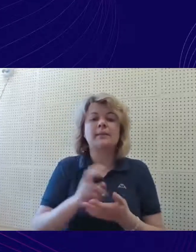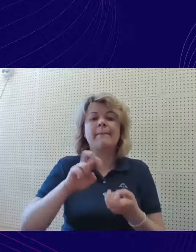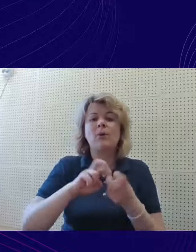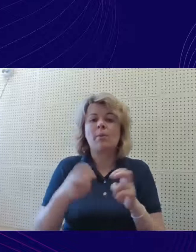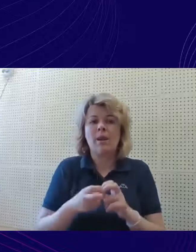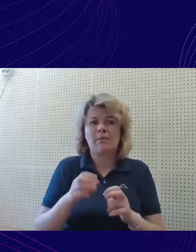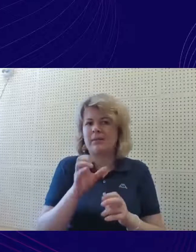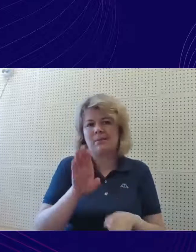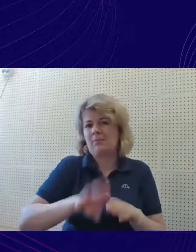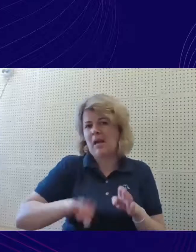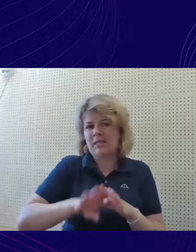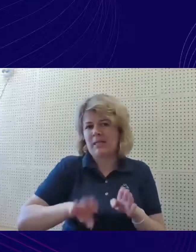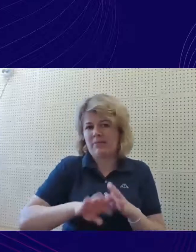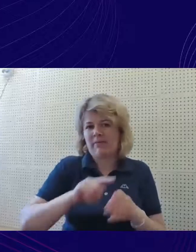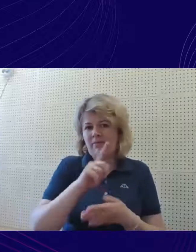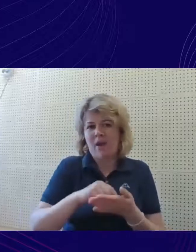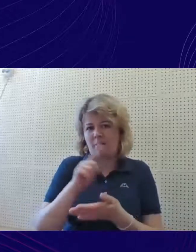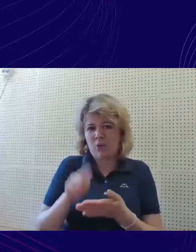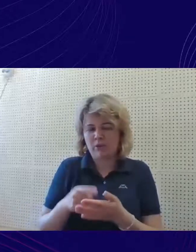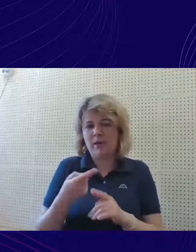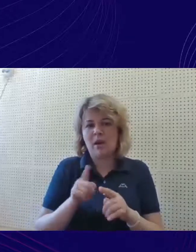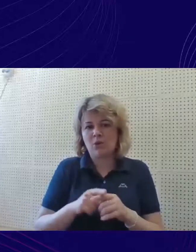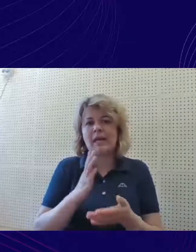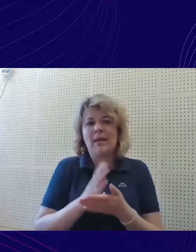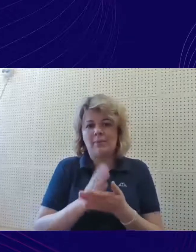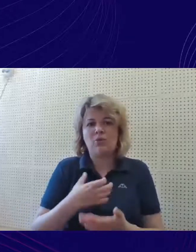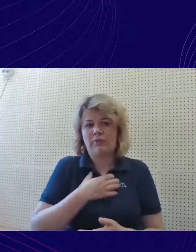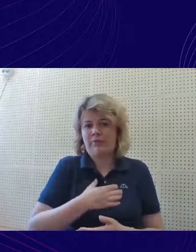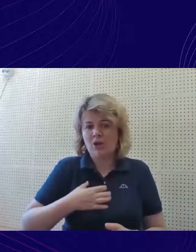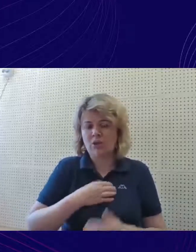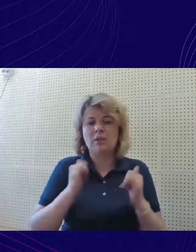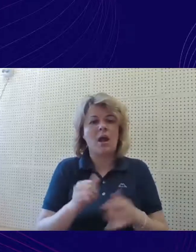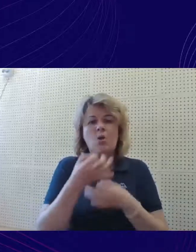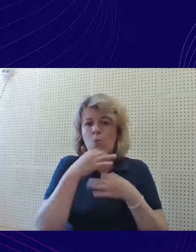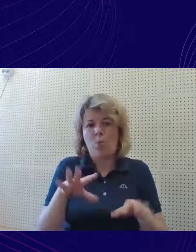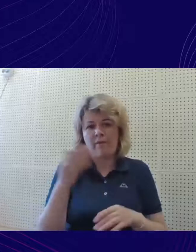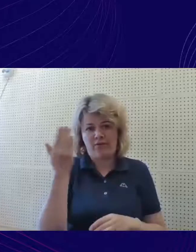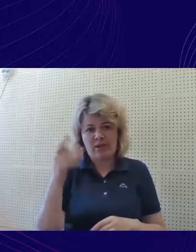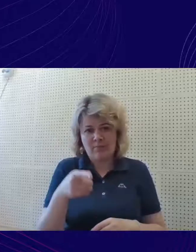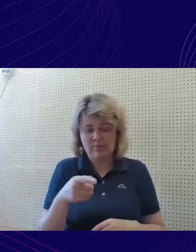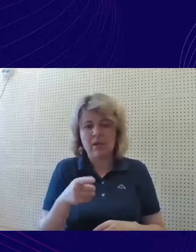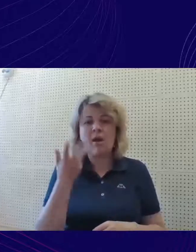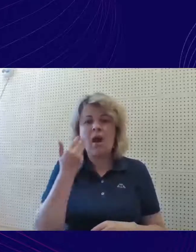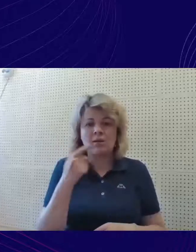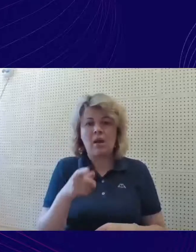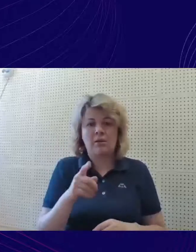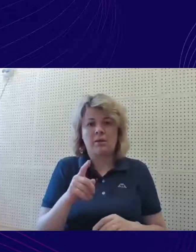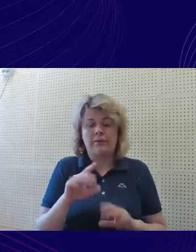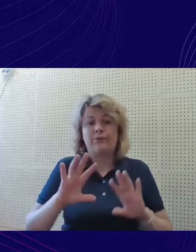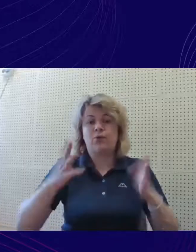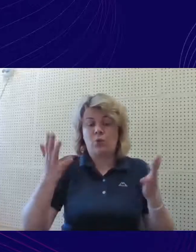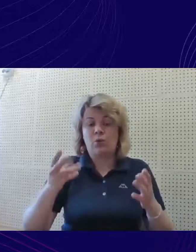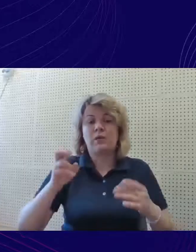простыми вещами, которые имеют значение для любого фильма. Когда он вдруг на финальной